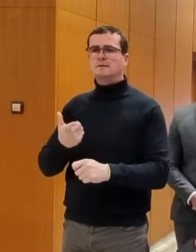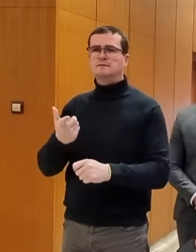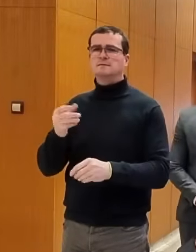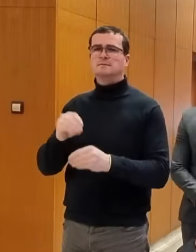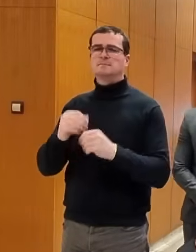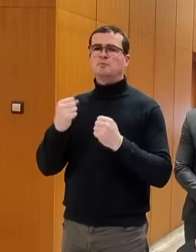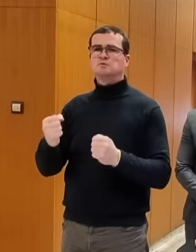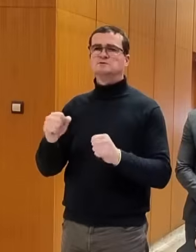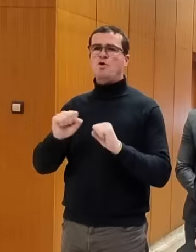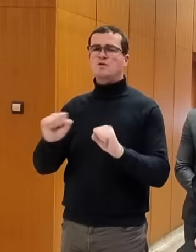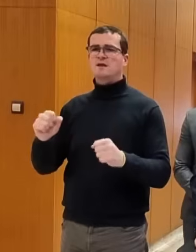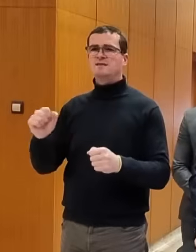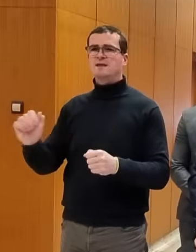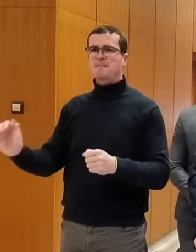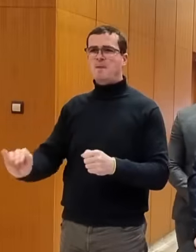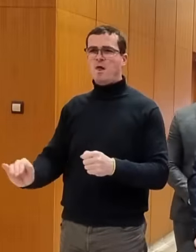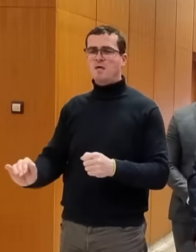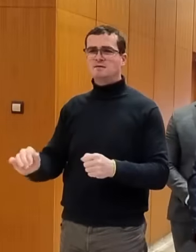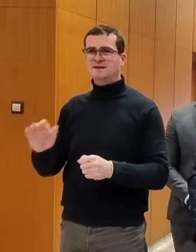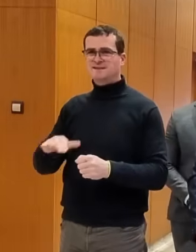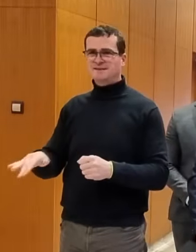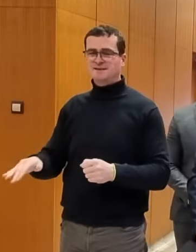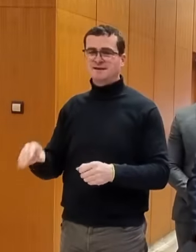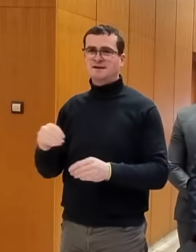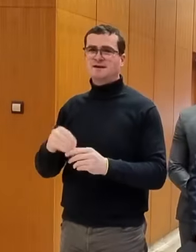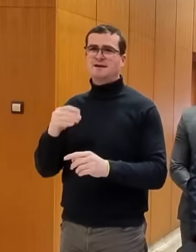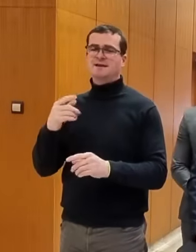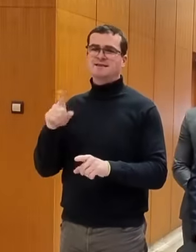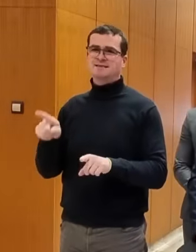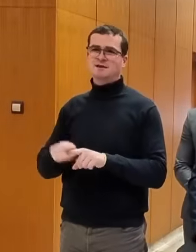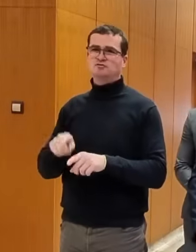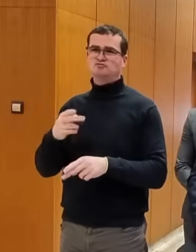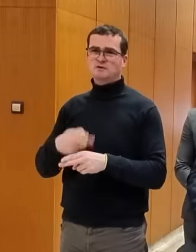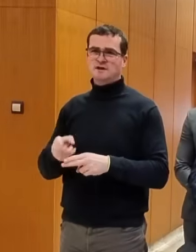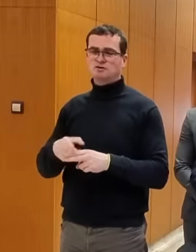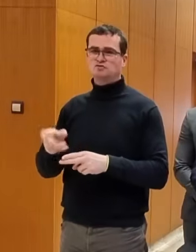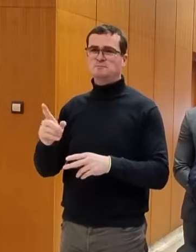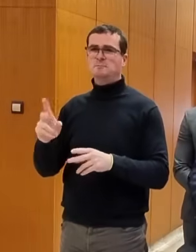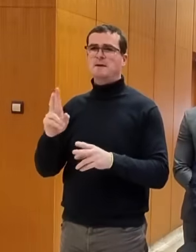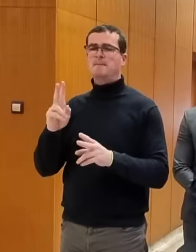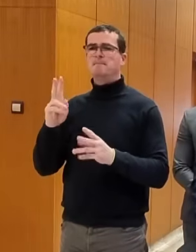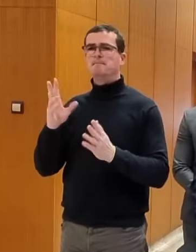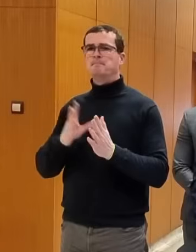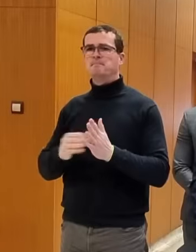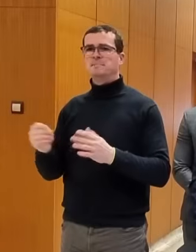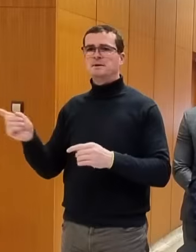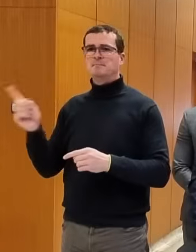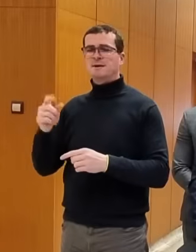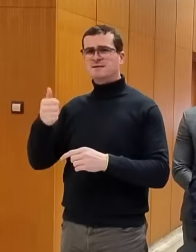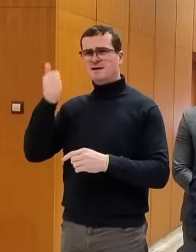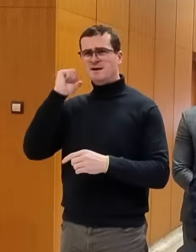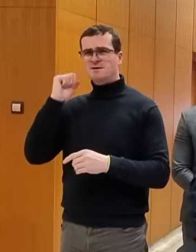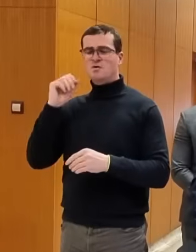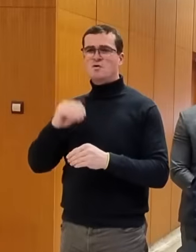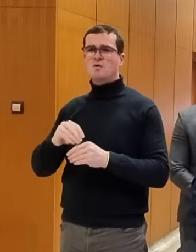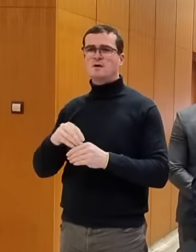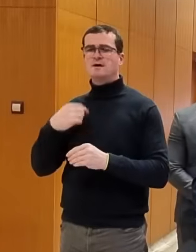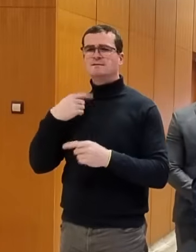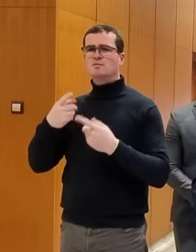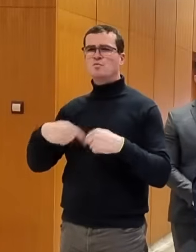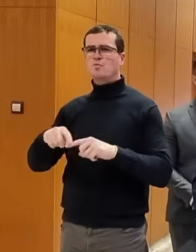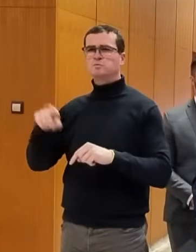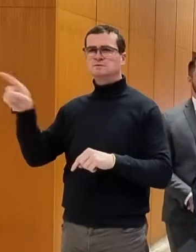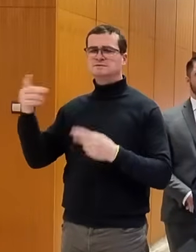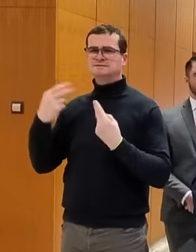ochrany maloletých v trestnom konaní a takisto reagujeme na prípad z minulého roka, myslím, v